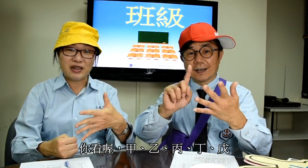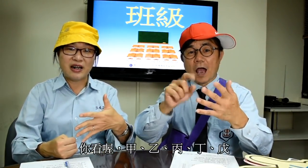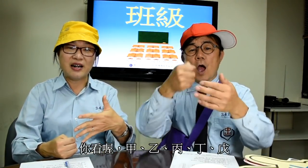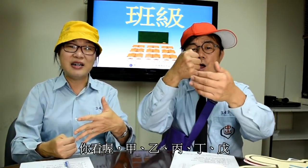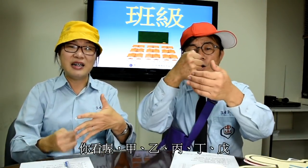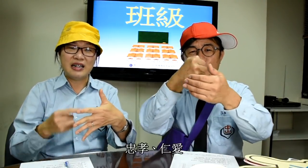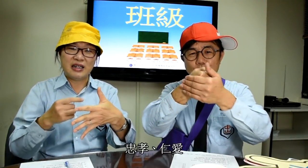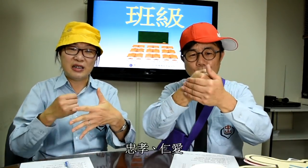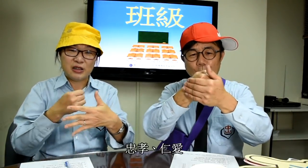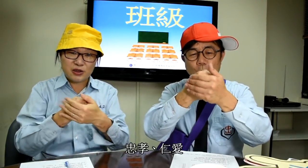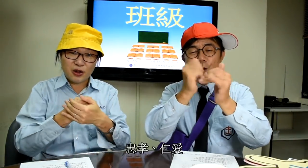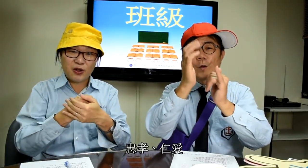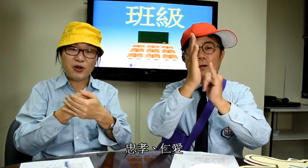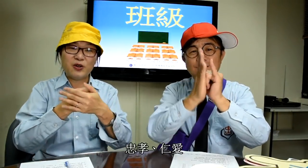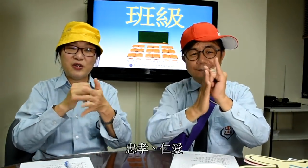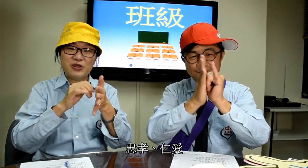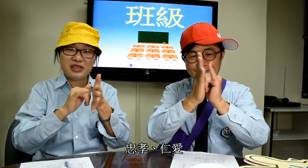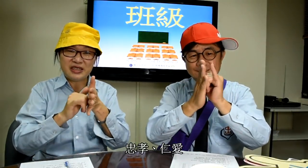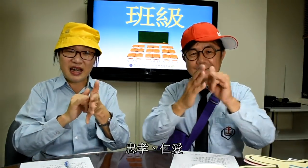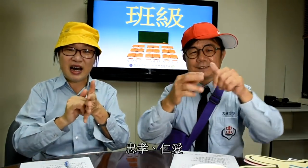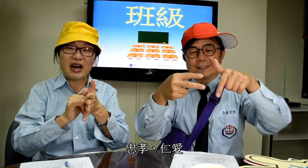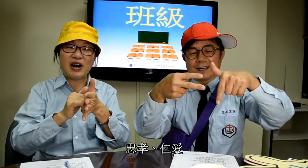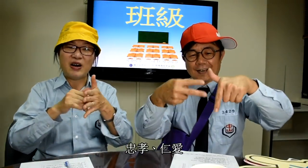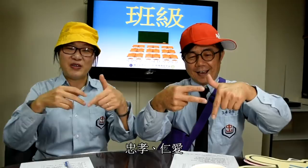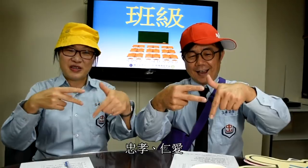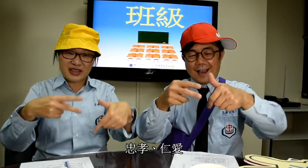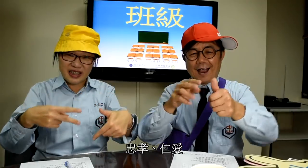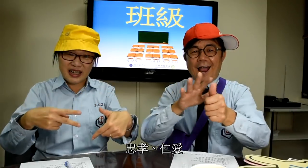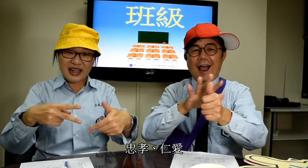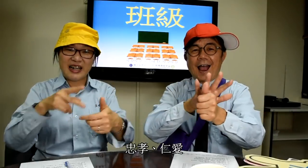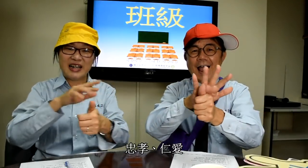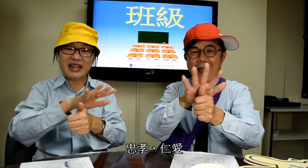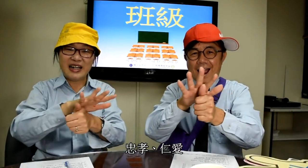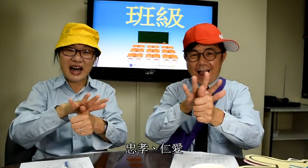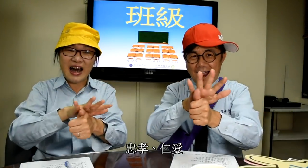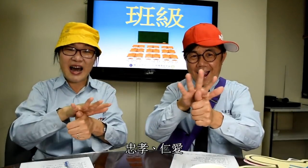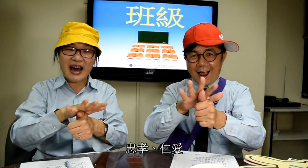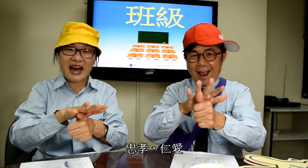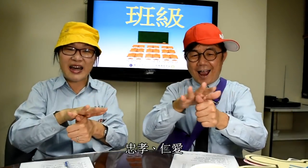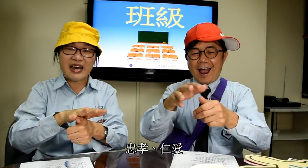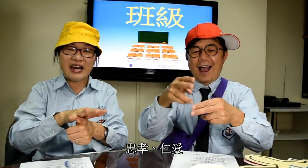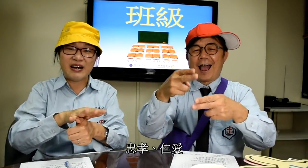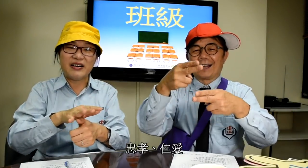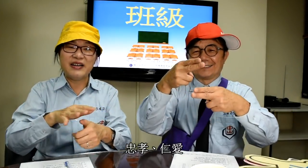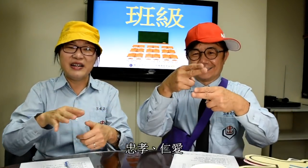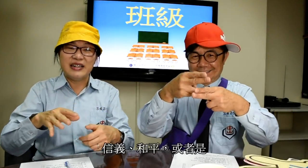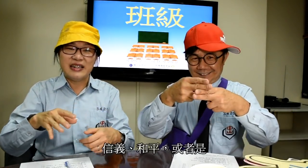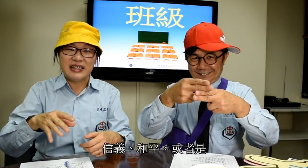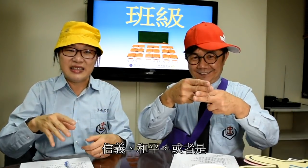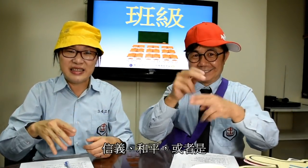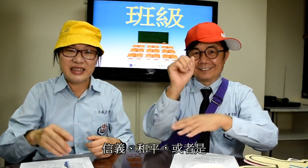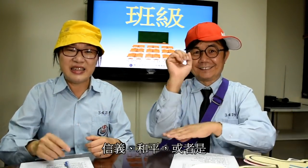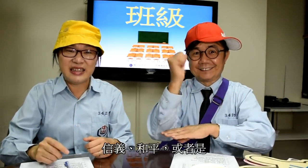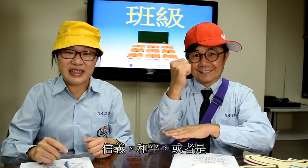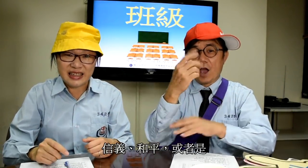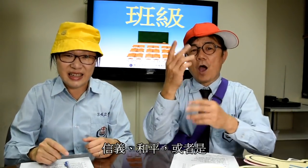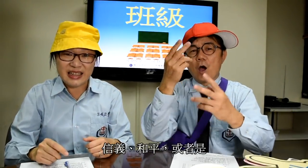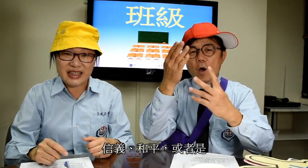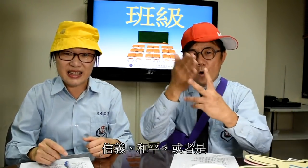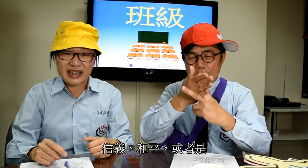哦，忠孝仁爱，好、哦，信义和